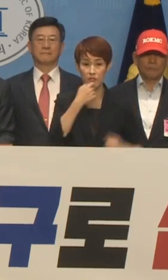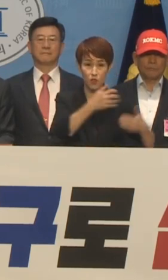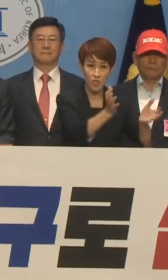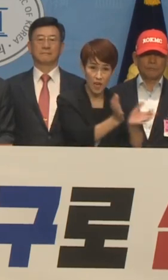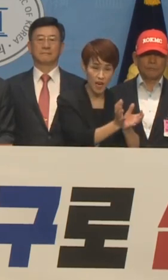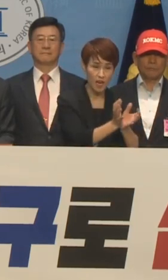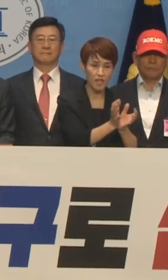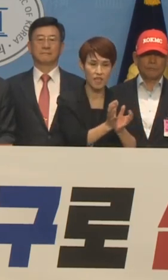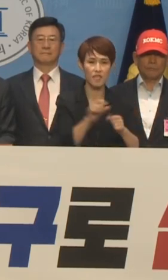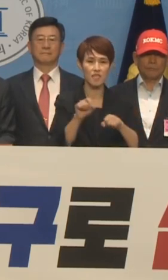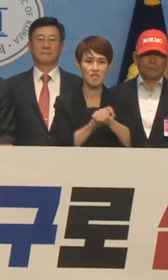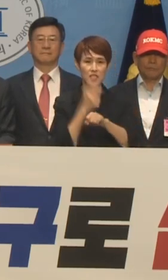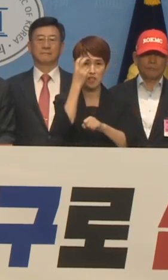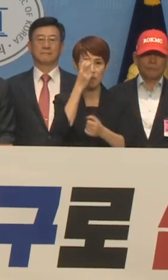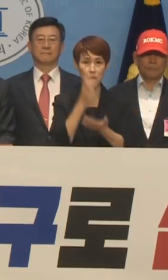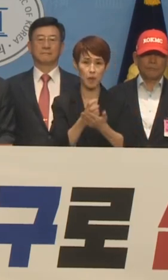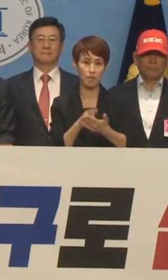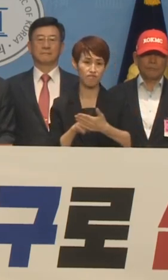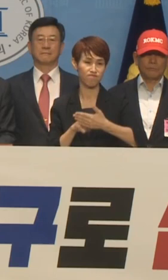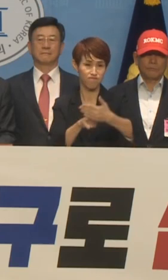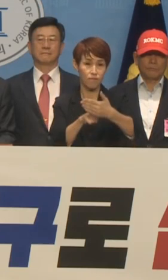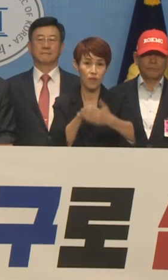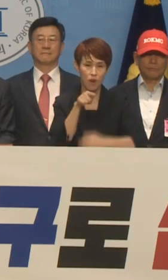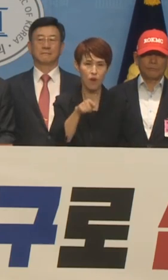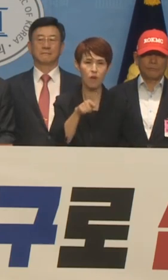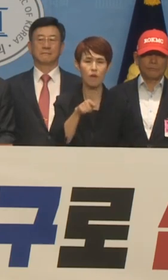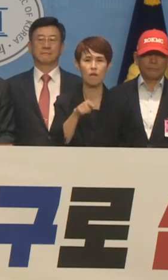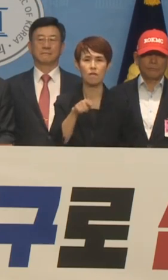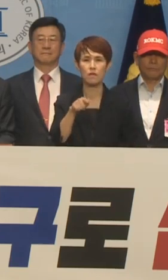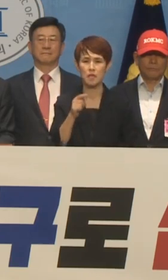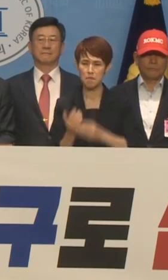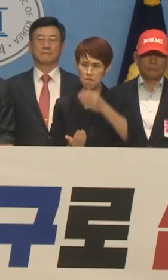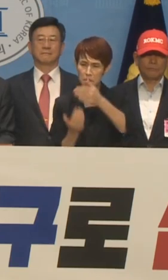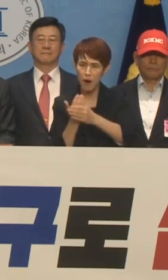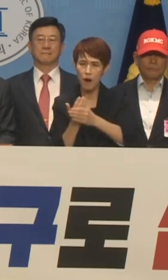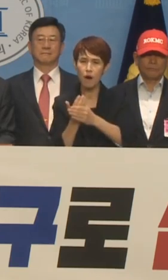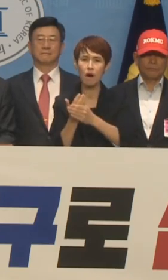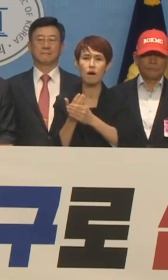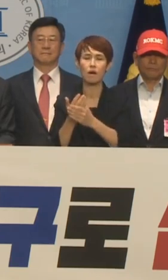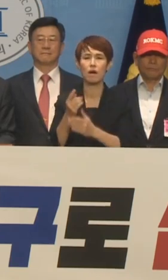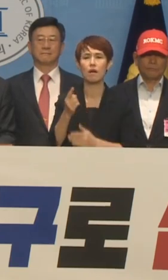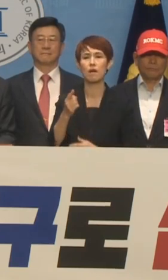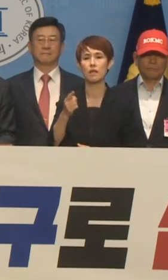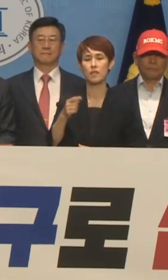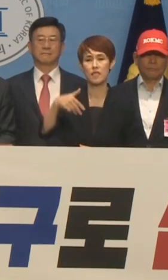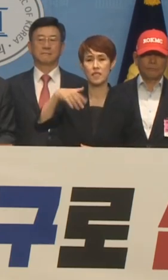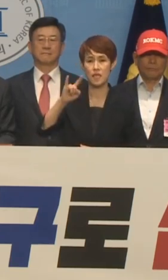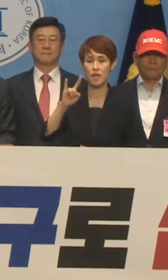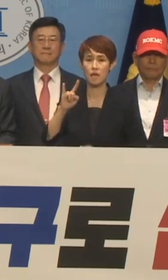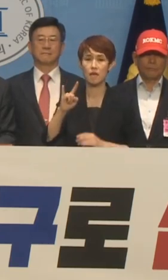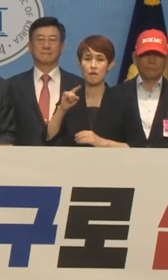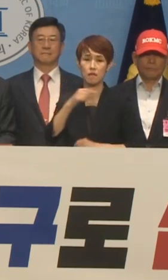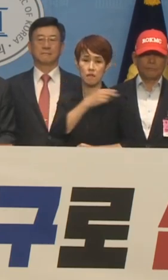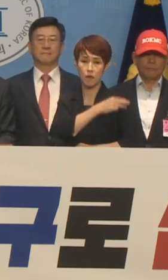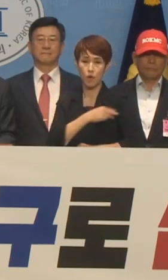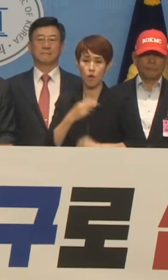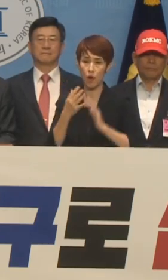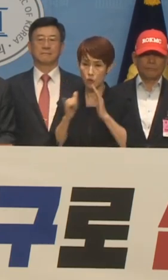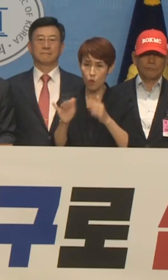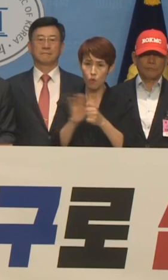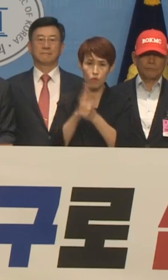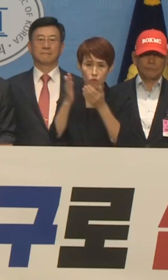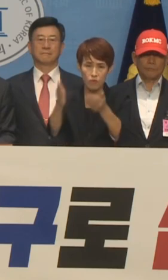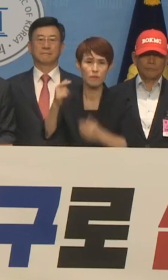민주당의 특검법 단독 처리는 불행한 사건의 당사자인 유가족을 위로하지도 못할 뿐만